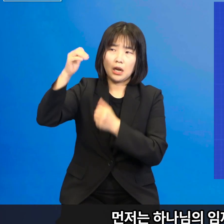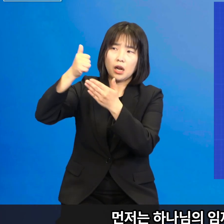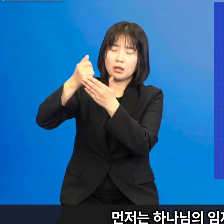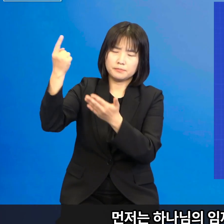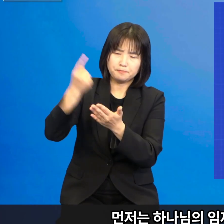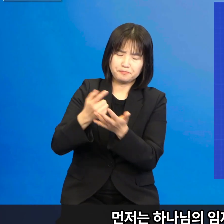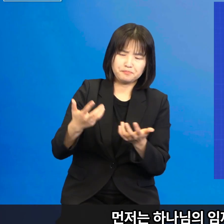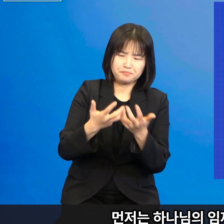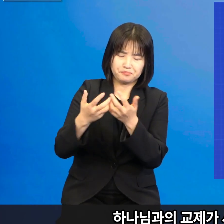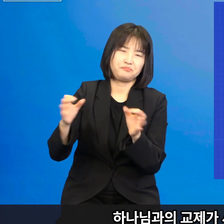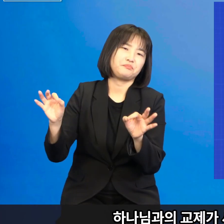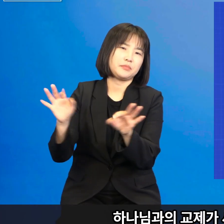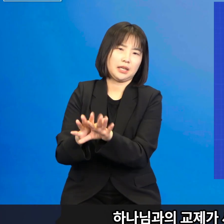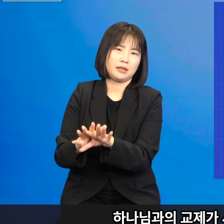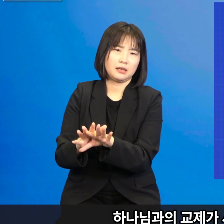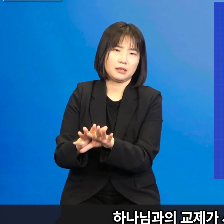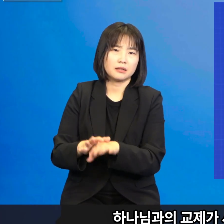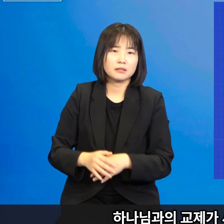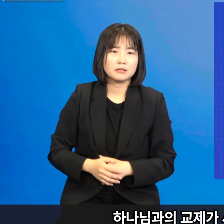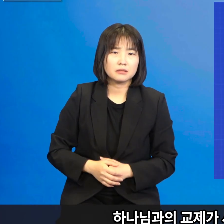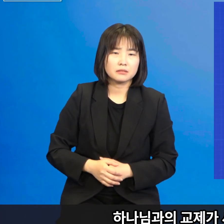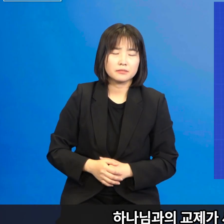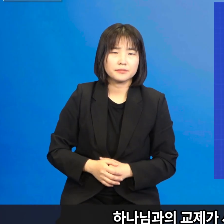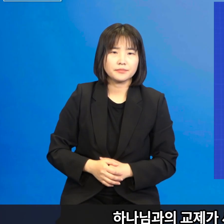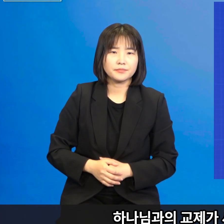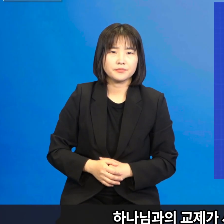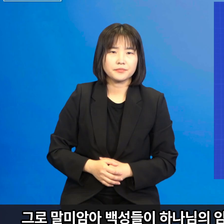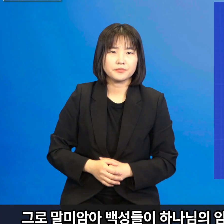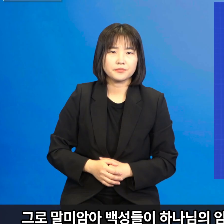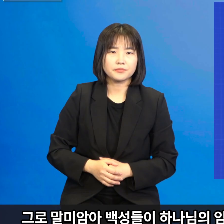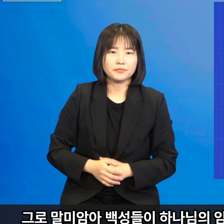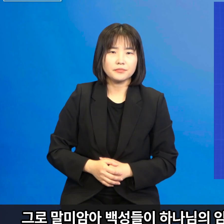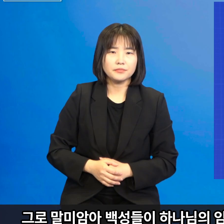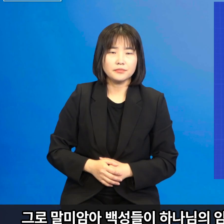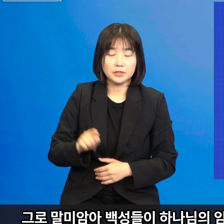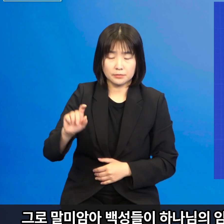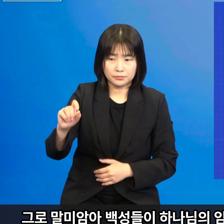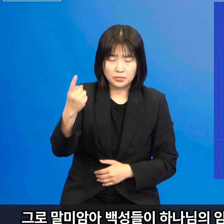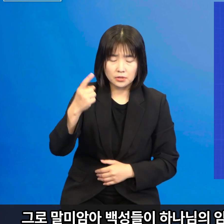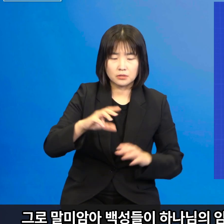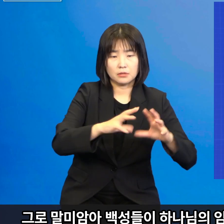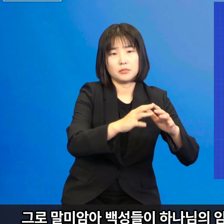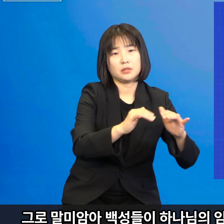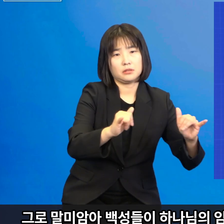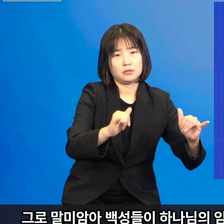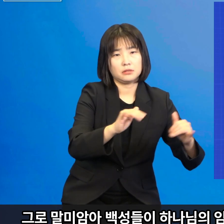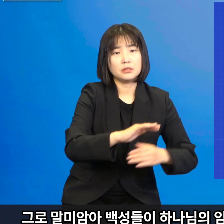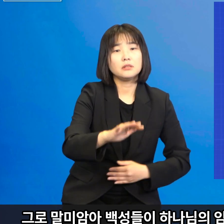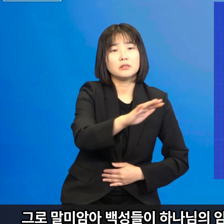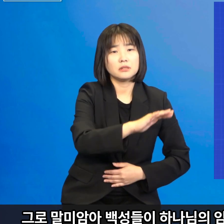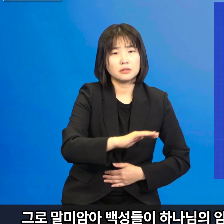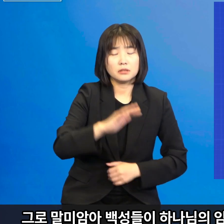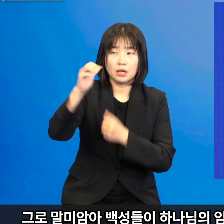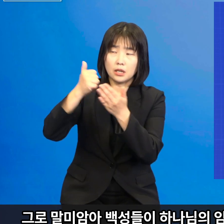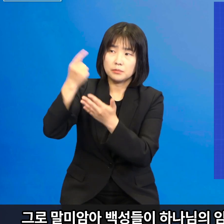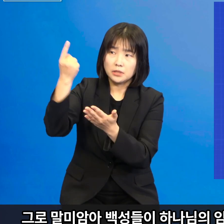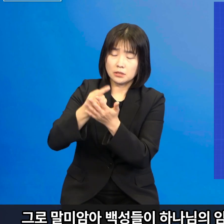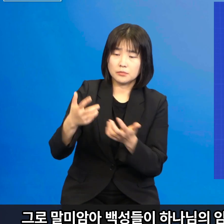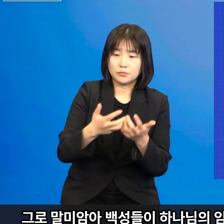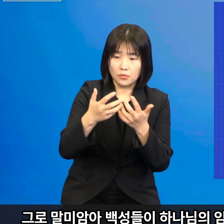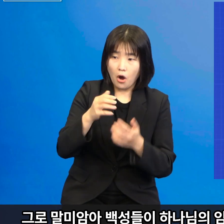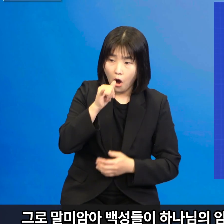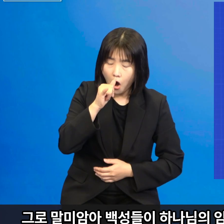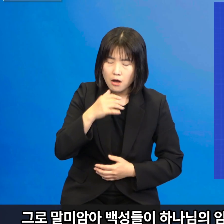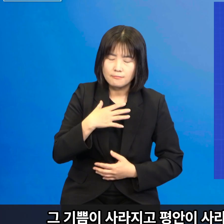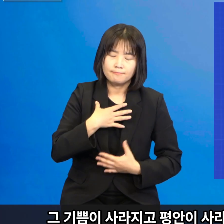임재가 사라지게 됐어요. 하나님의 교제가 사라지게 되었습니다. 그로 말미암아 백성들이요, 하나님의 임재가 있으면